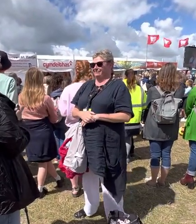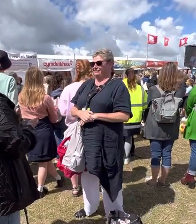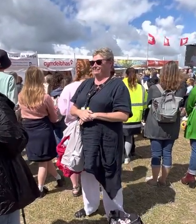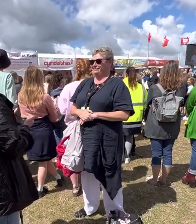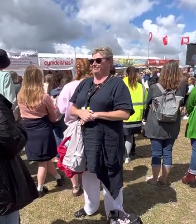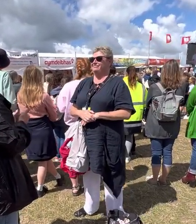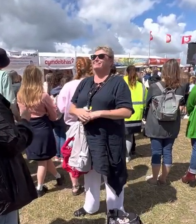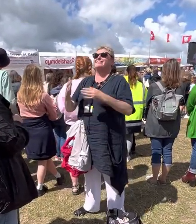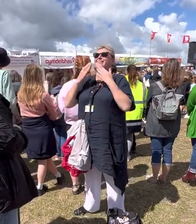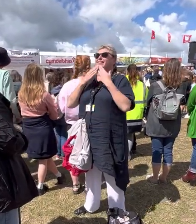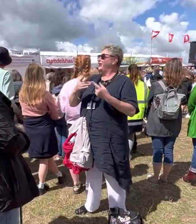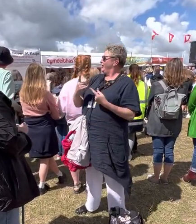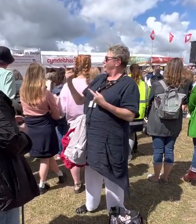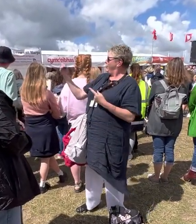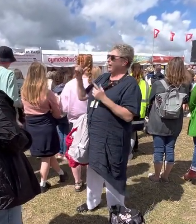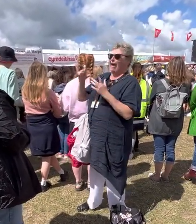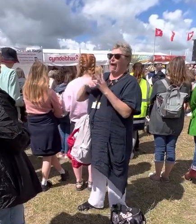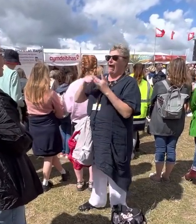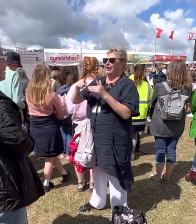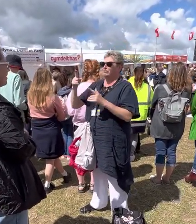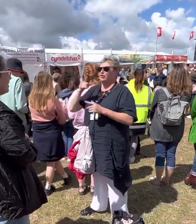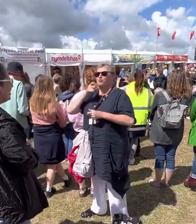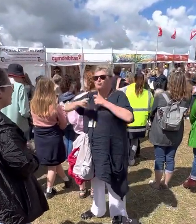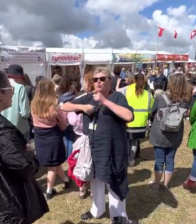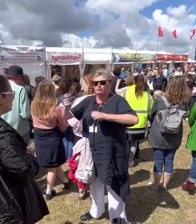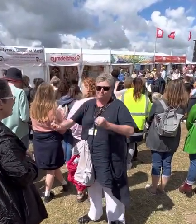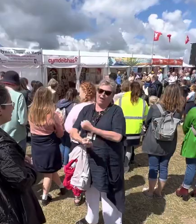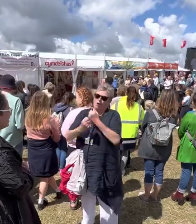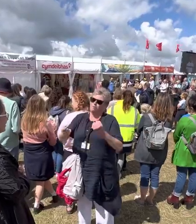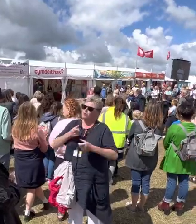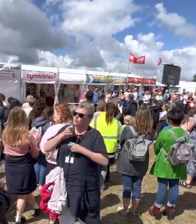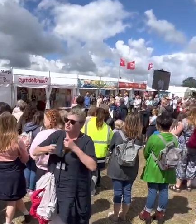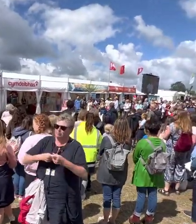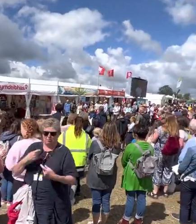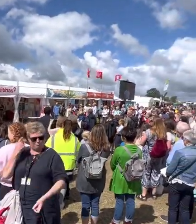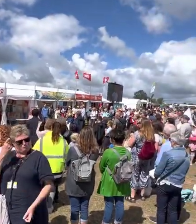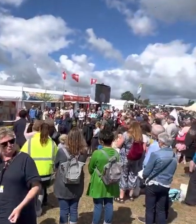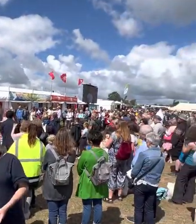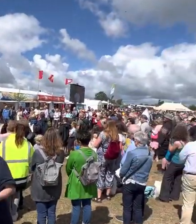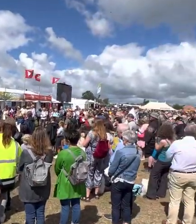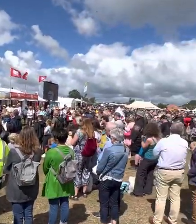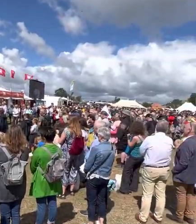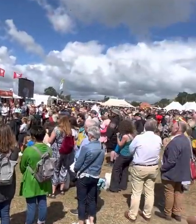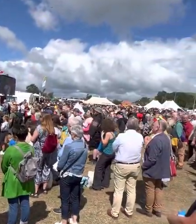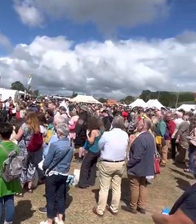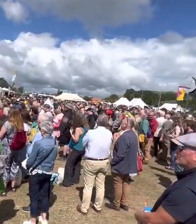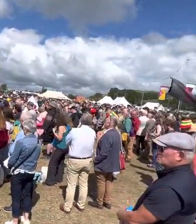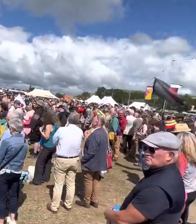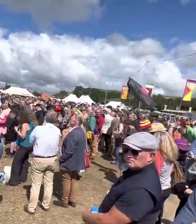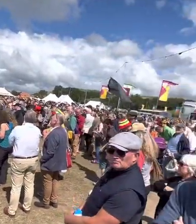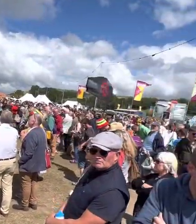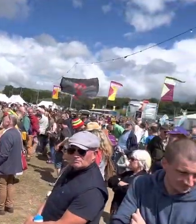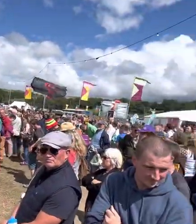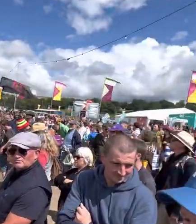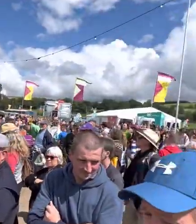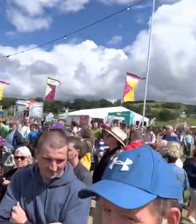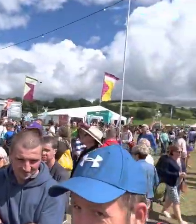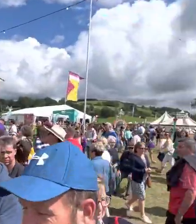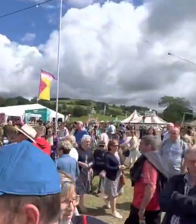Diolch yn fawr iawn i Cai am dy eiriau pwerus, a dwi wedi bod yn meddwl lot yn ystod yr wsos yma bod Cymru'n lle gwahanol iawn